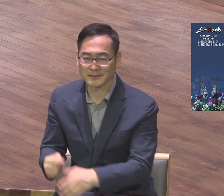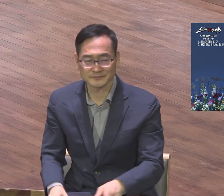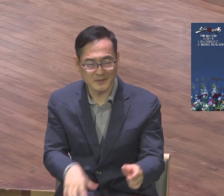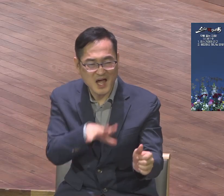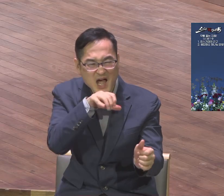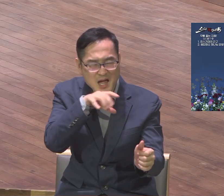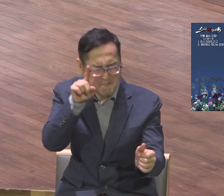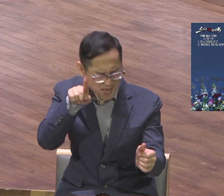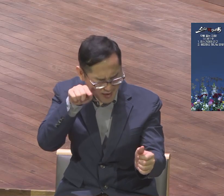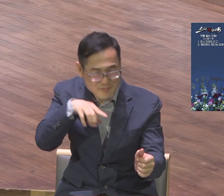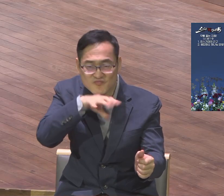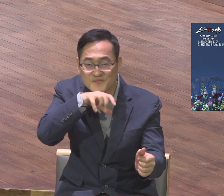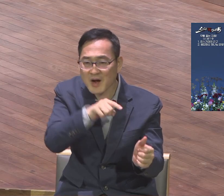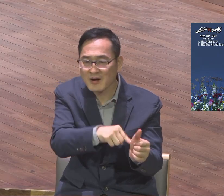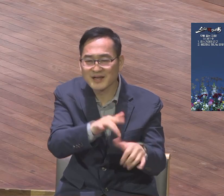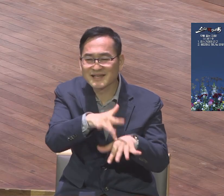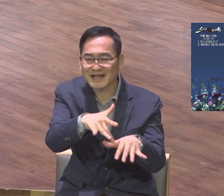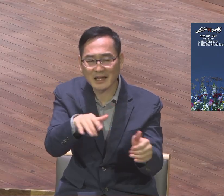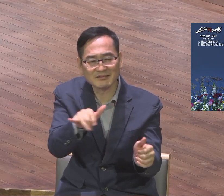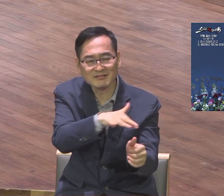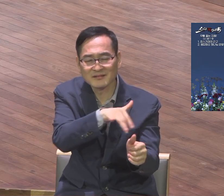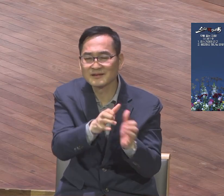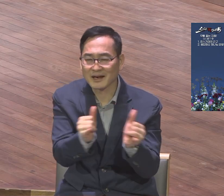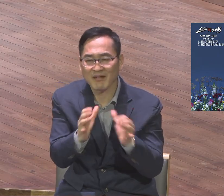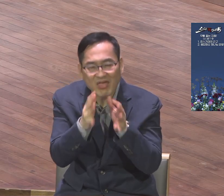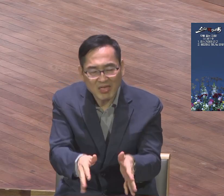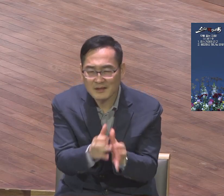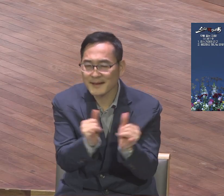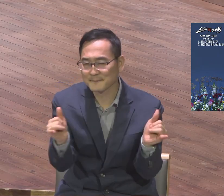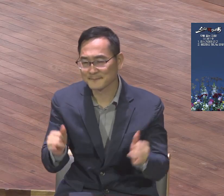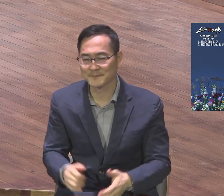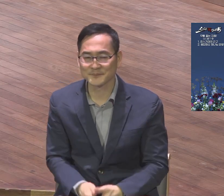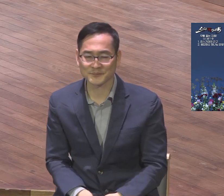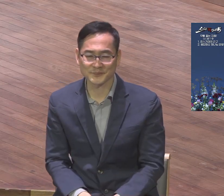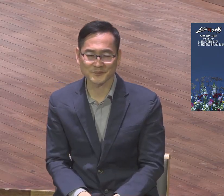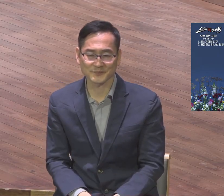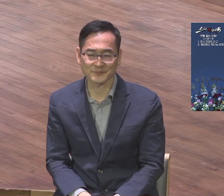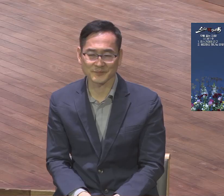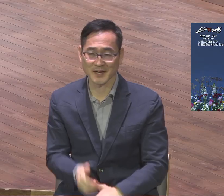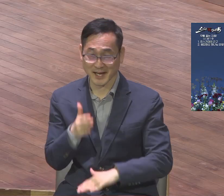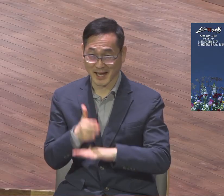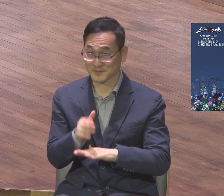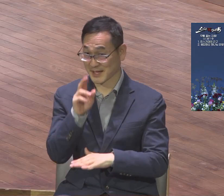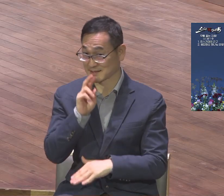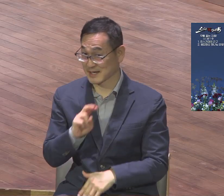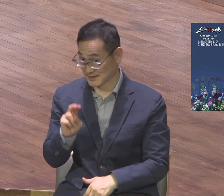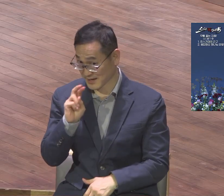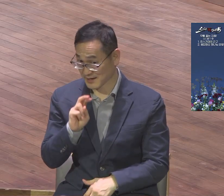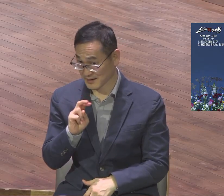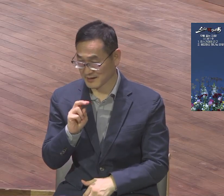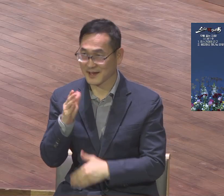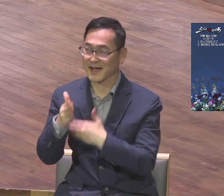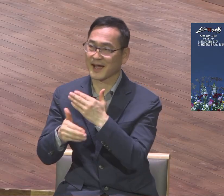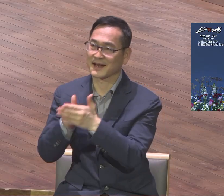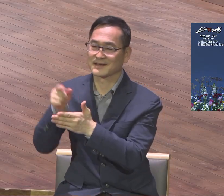사단이 심부름한 사람이에요. 감사 찬양은요 하나님 앞에 드리기 때문에 하나님 의식하고 하는 거예요.